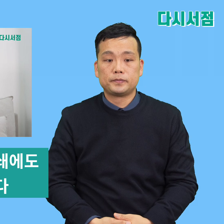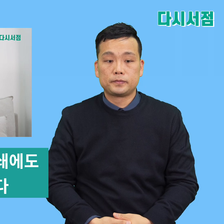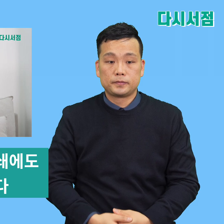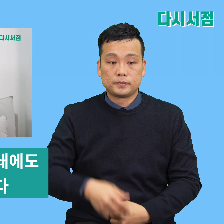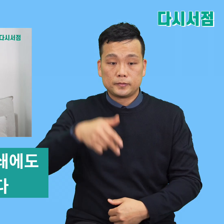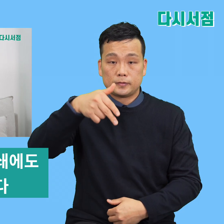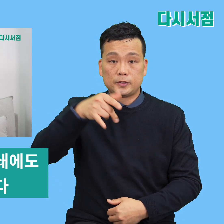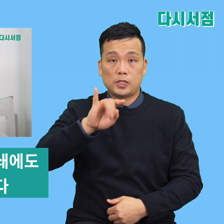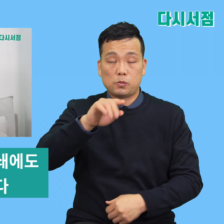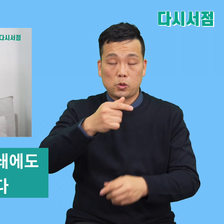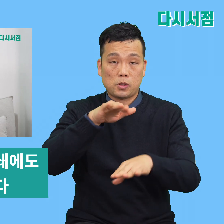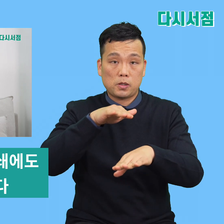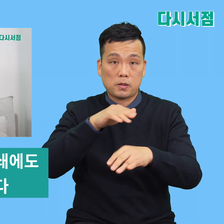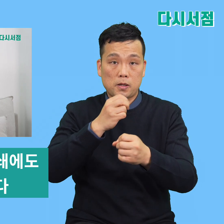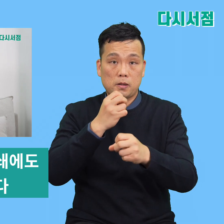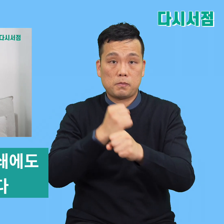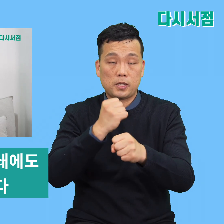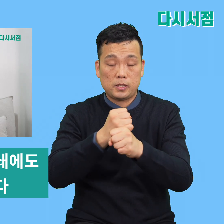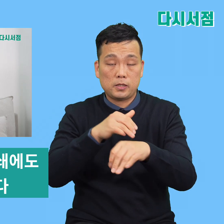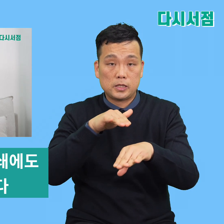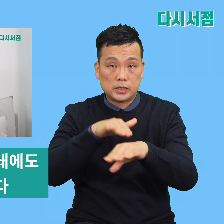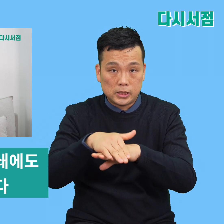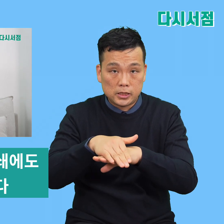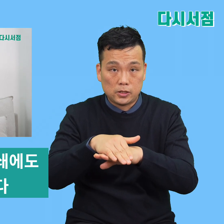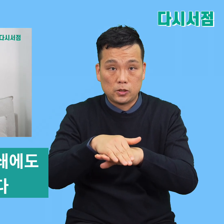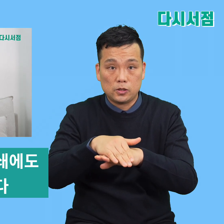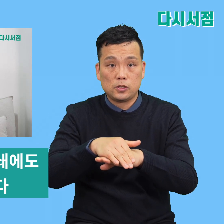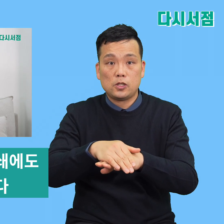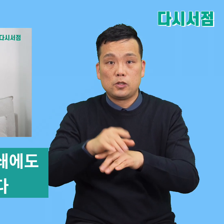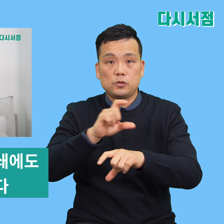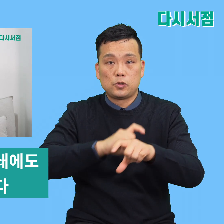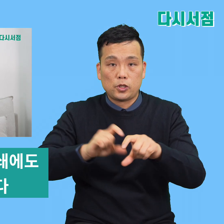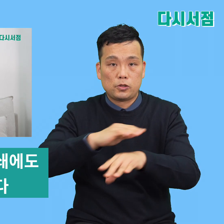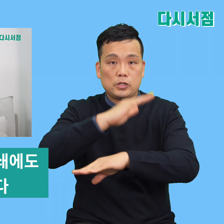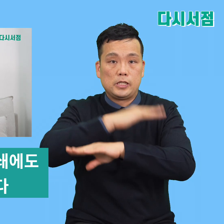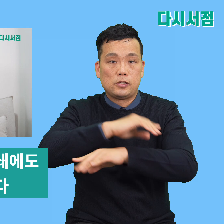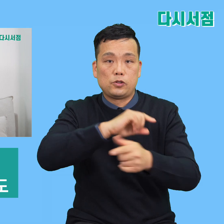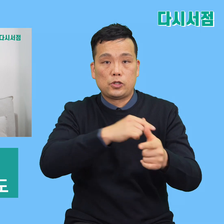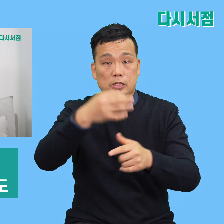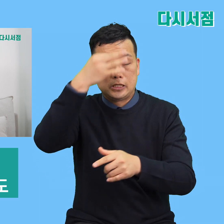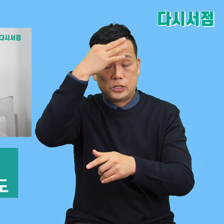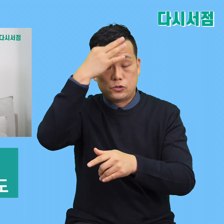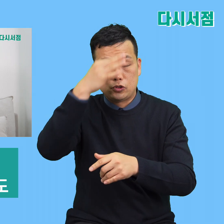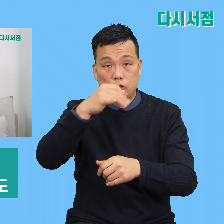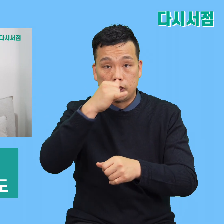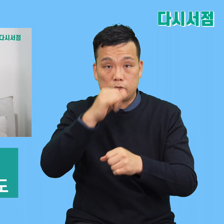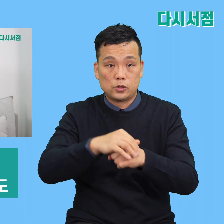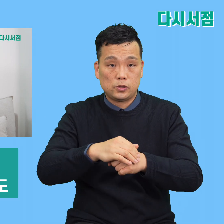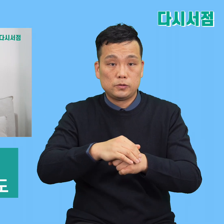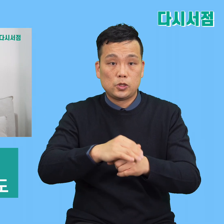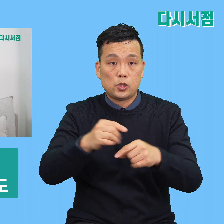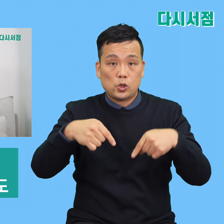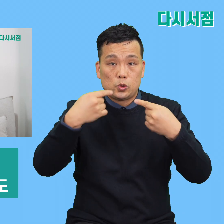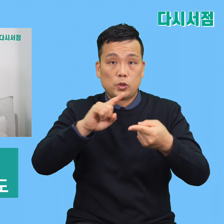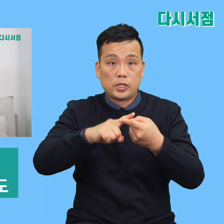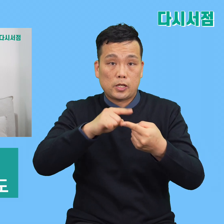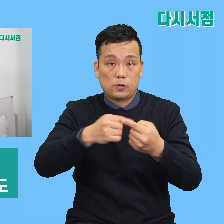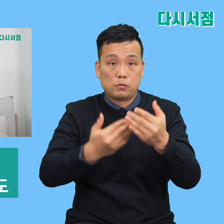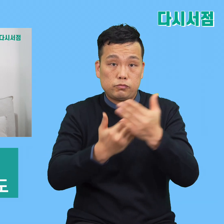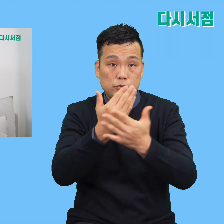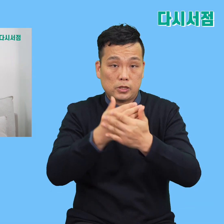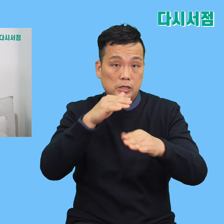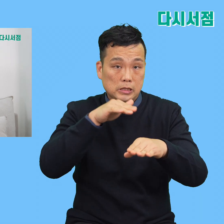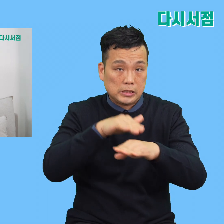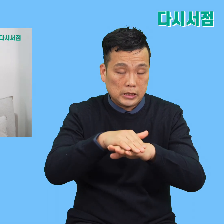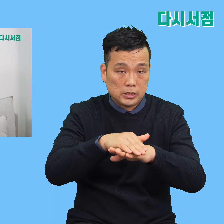재본 방식만큼이나 인쇄에도 다양한 기술이 있습니다. 종이 위에 글자를 찍어내는 방식